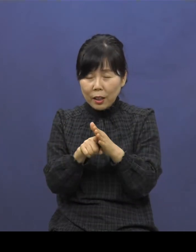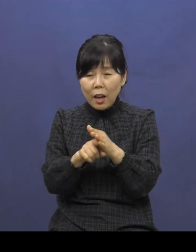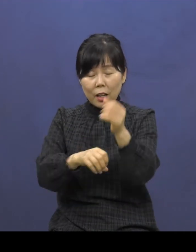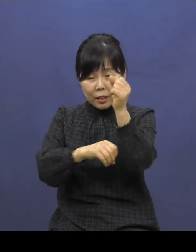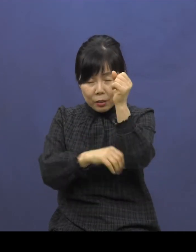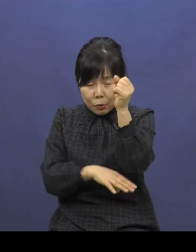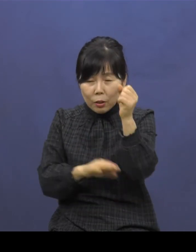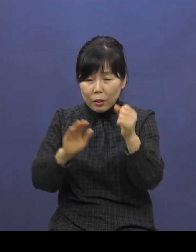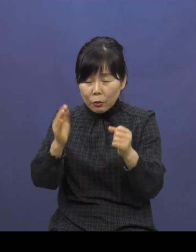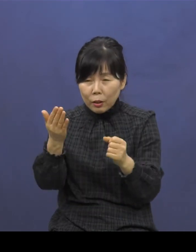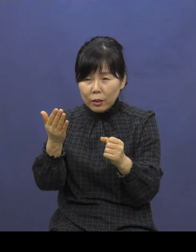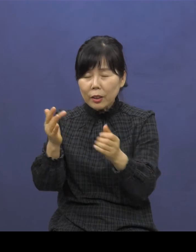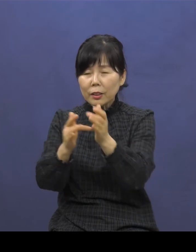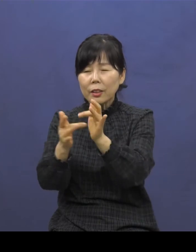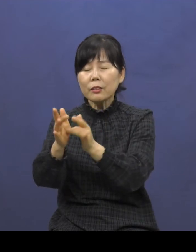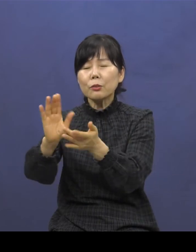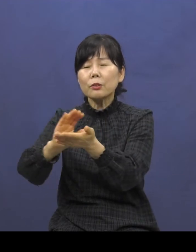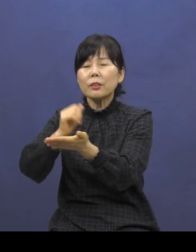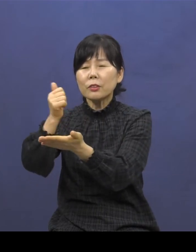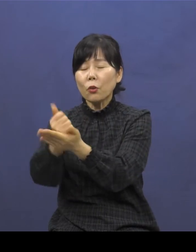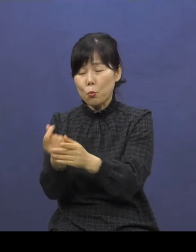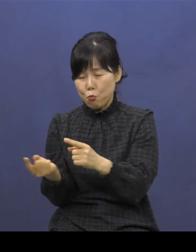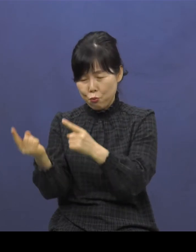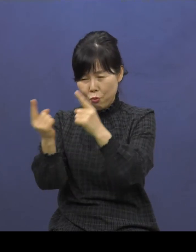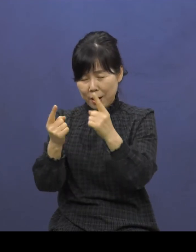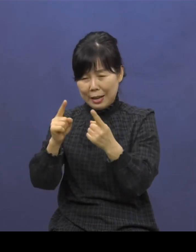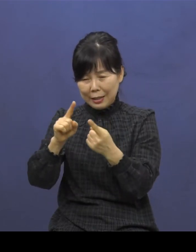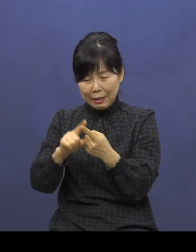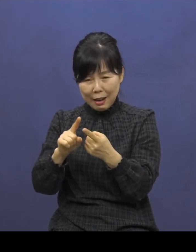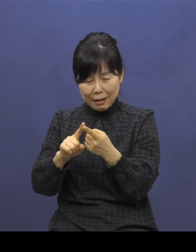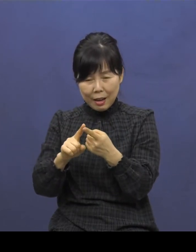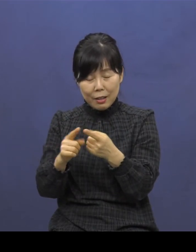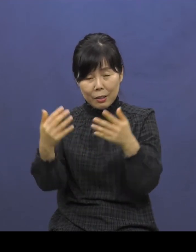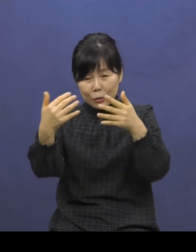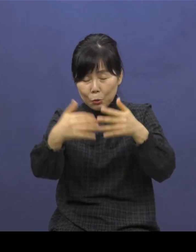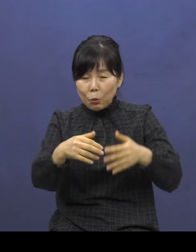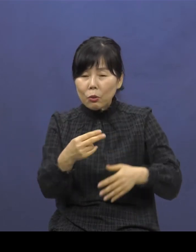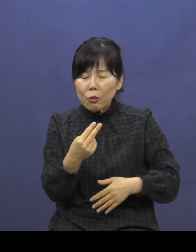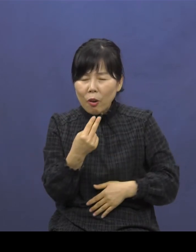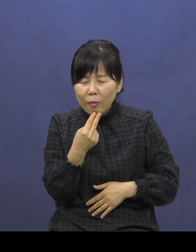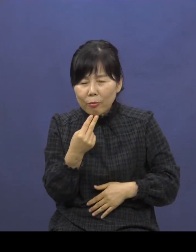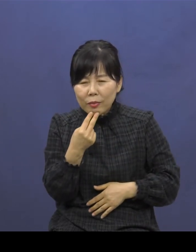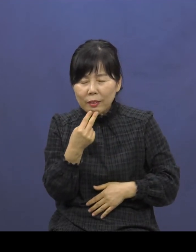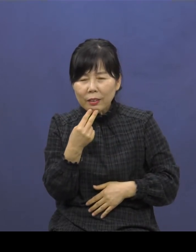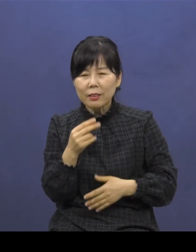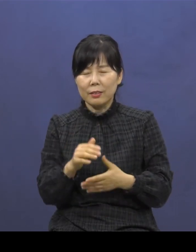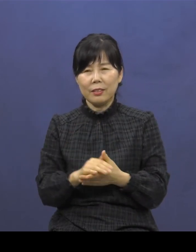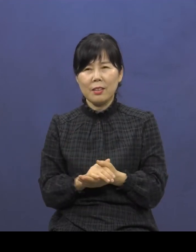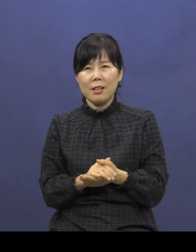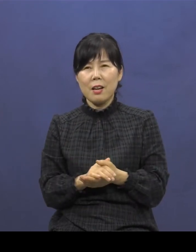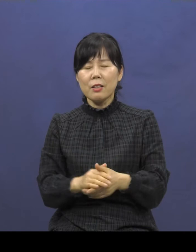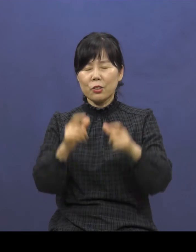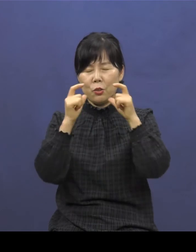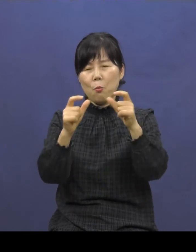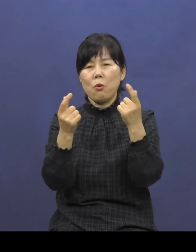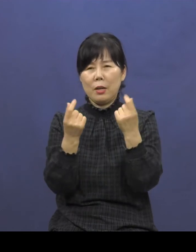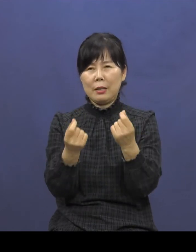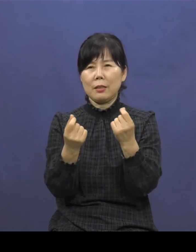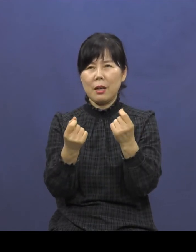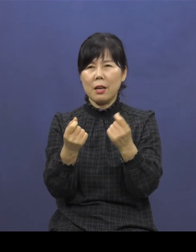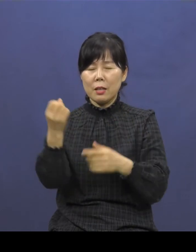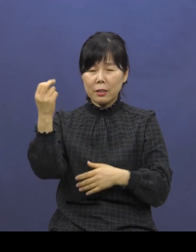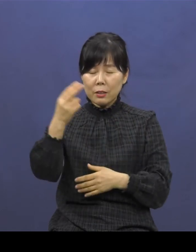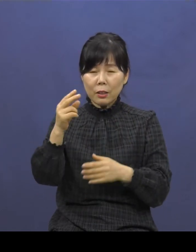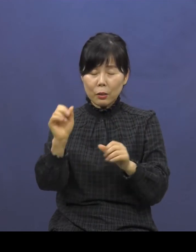우리의 부활신앙의 근거가 되는 우리 주 예수 그리스도의 부활에 대한 타협 없는 단호한 선포예요. 그리고